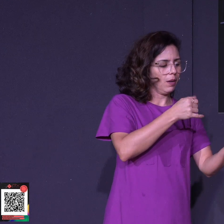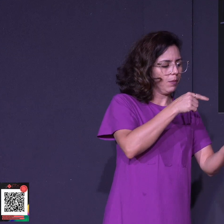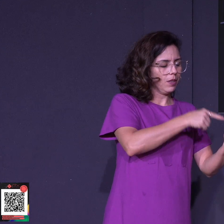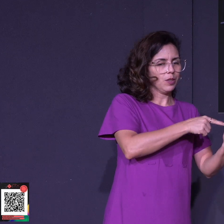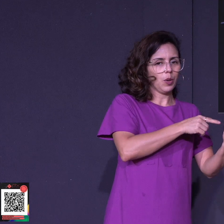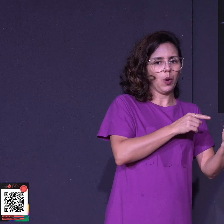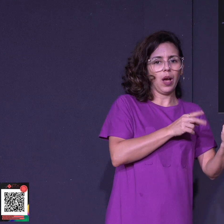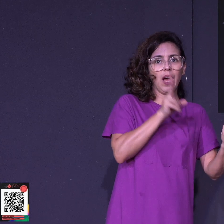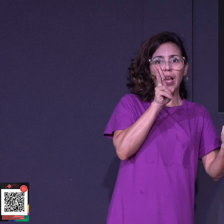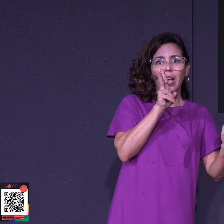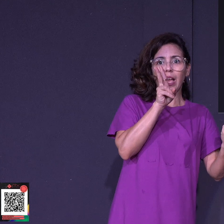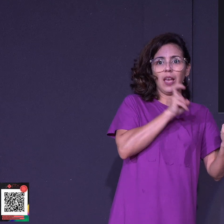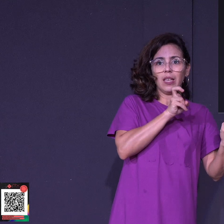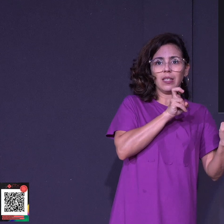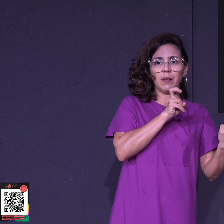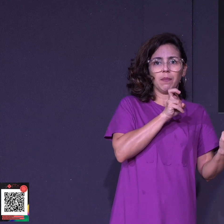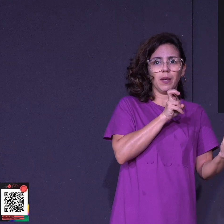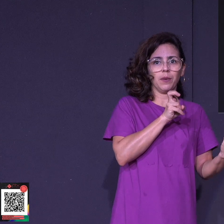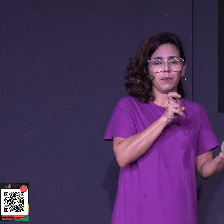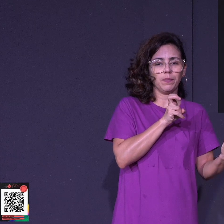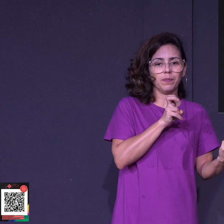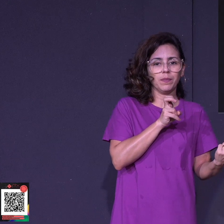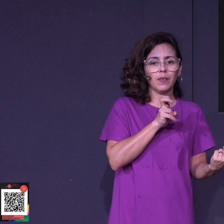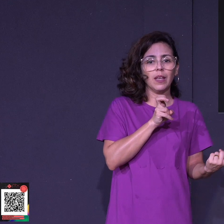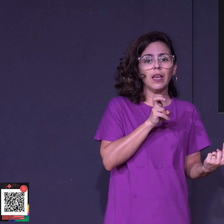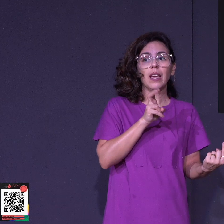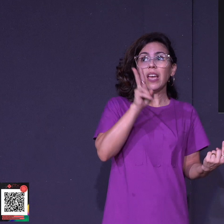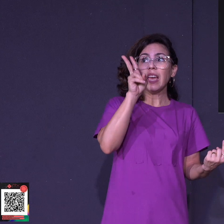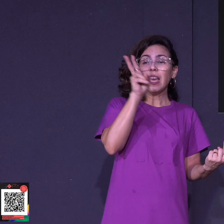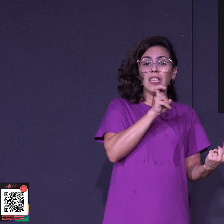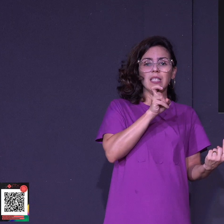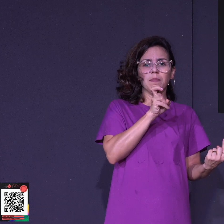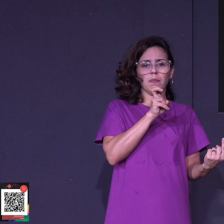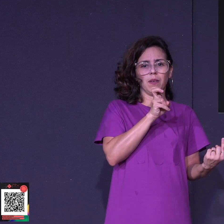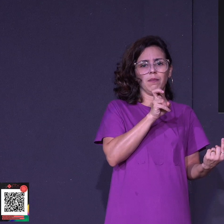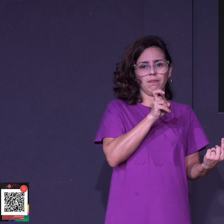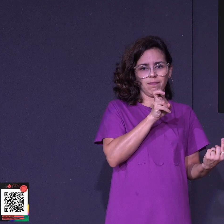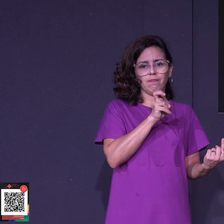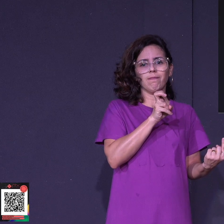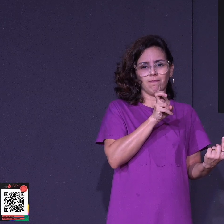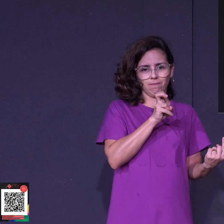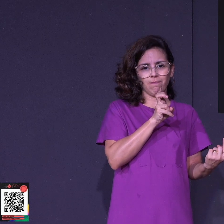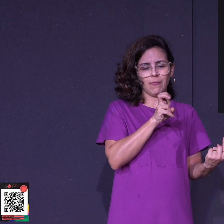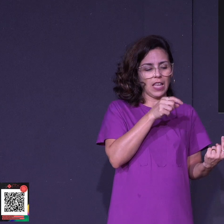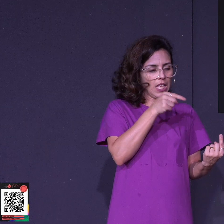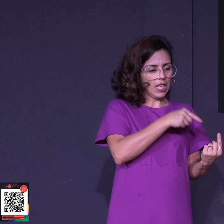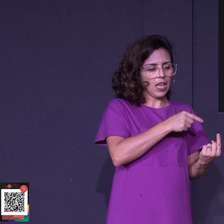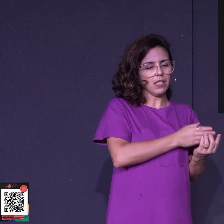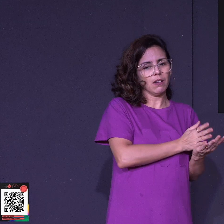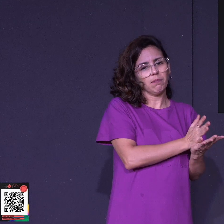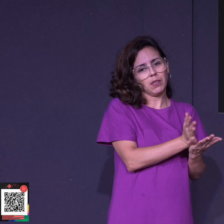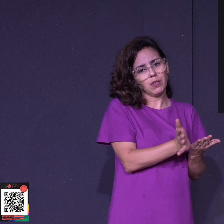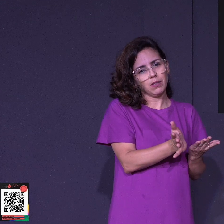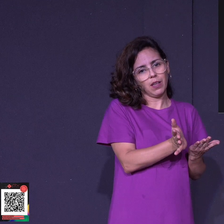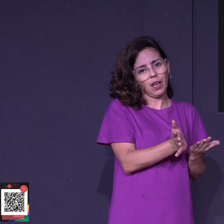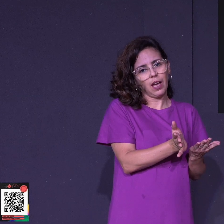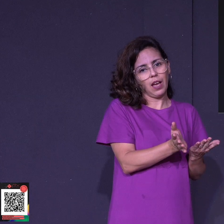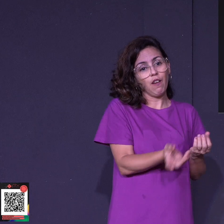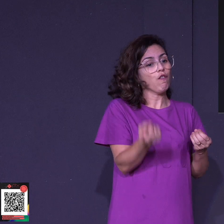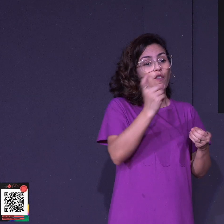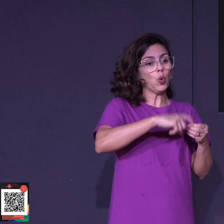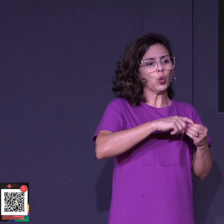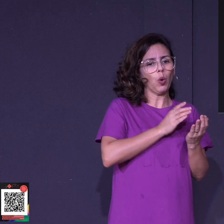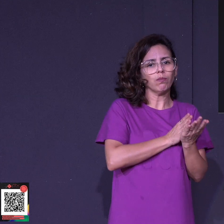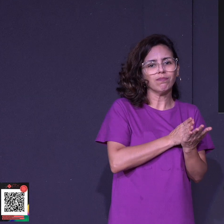falava muito com ela, e estava o quê? Desviada, irmão. Sabe o que aconteceu? A família